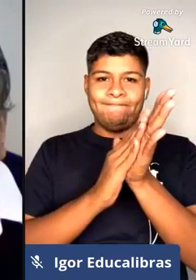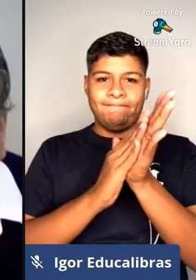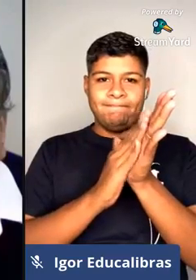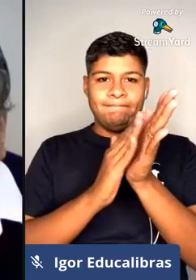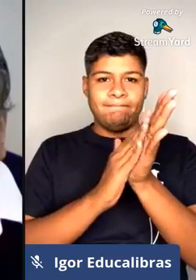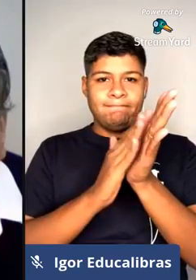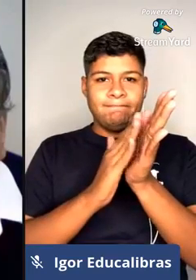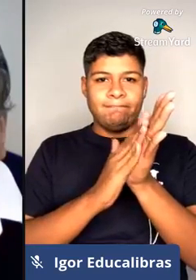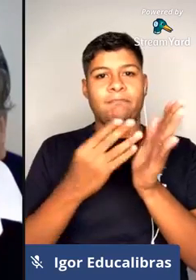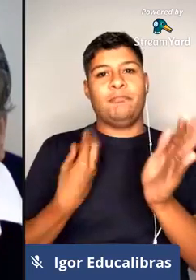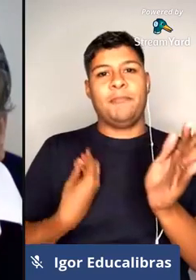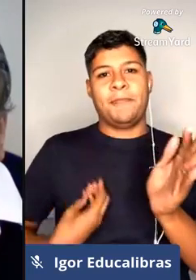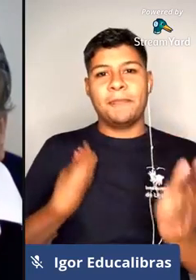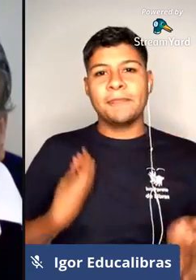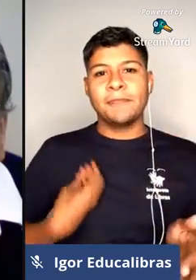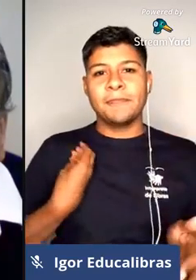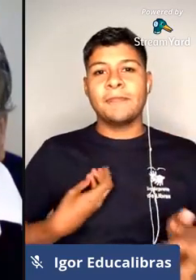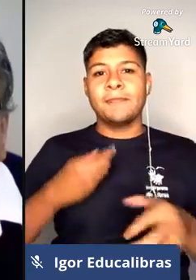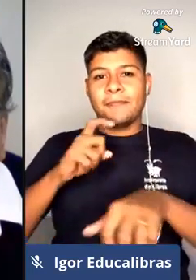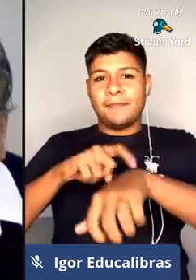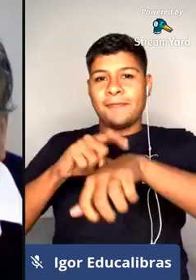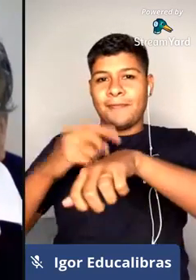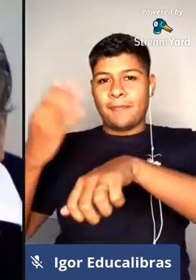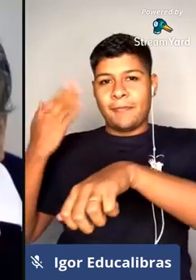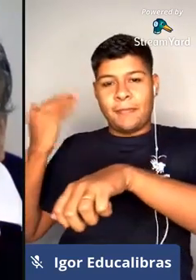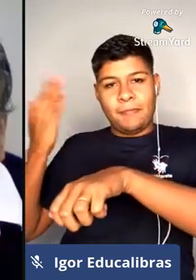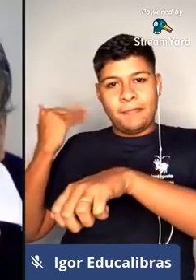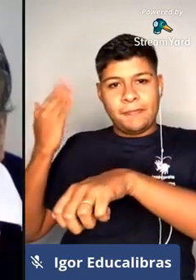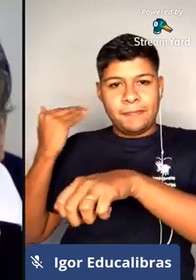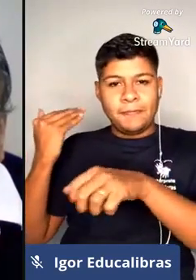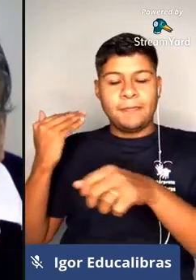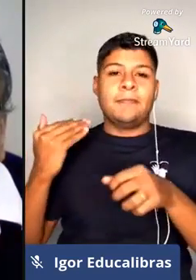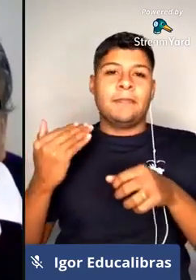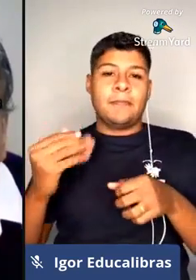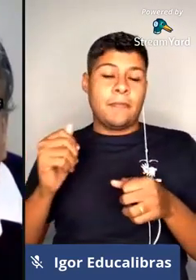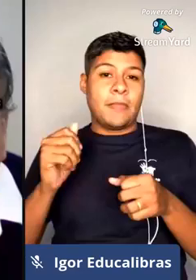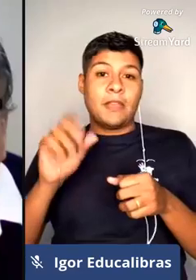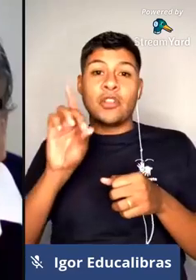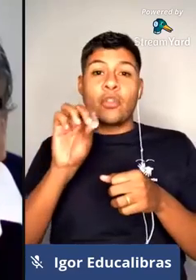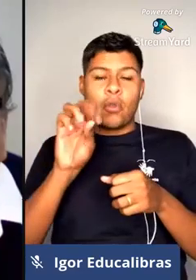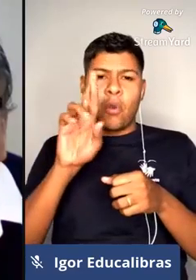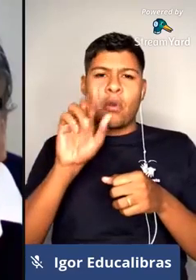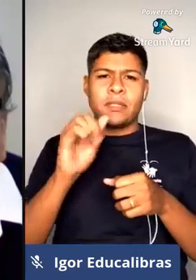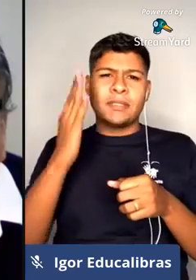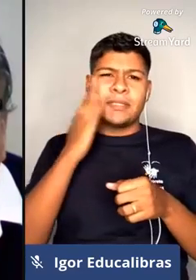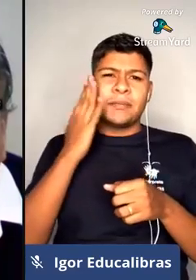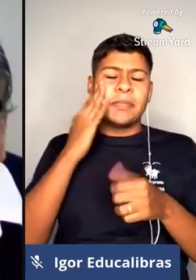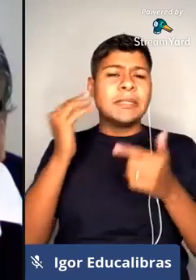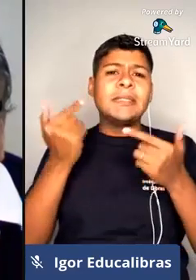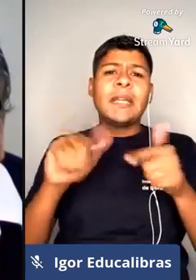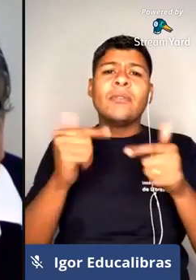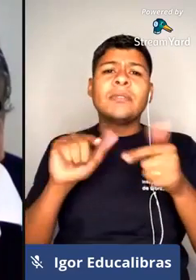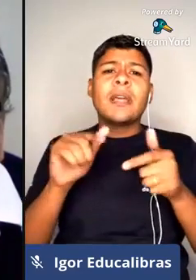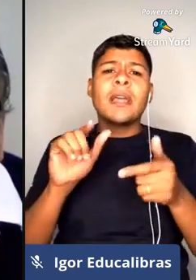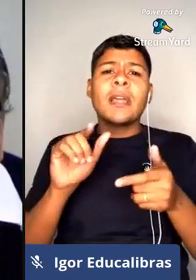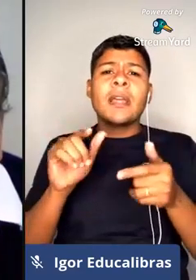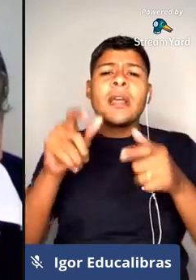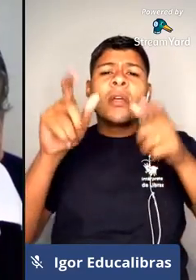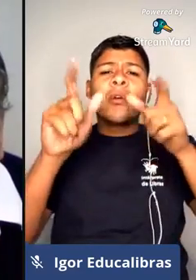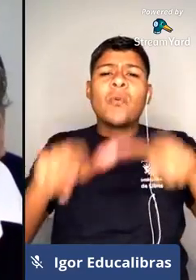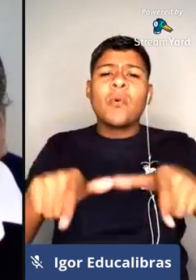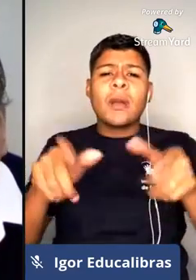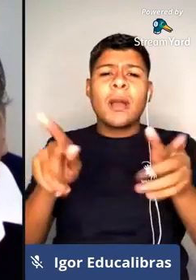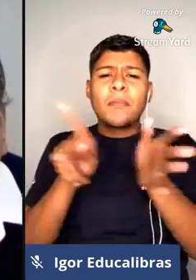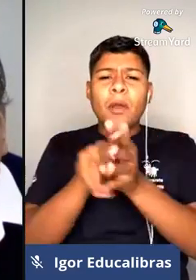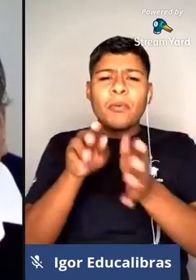tive na minha época, a Gersonita sabe disso, a Dora sabe, nós não tínhamos nem local para o conselho, era uma salinha